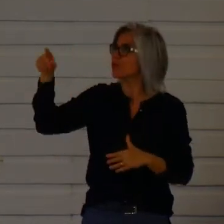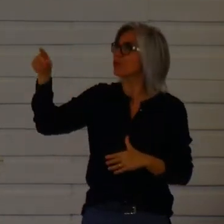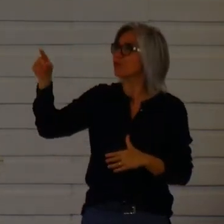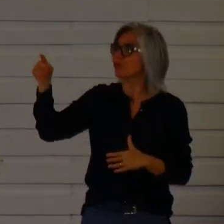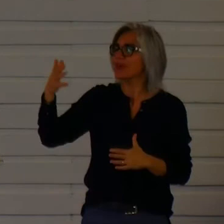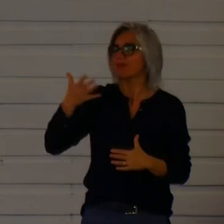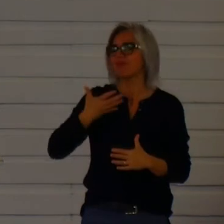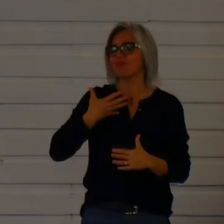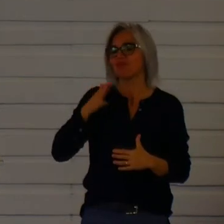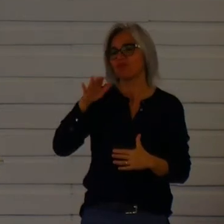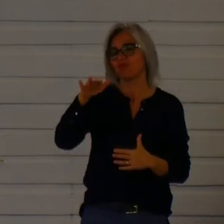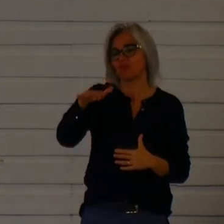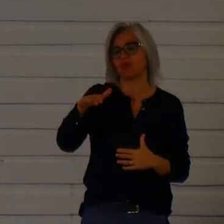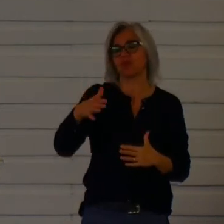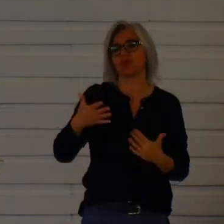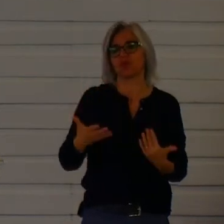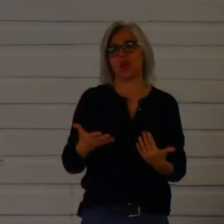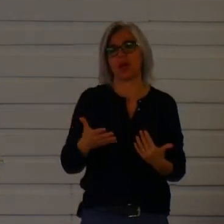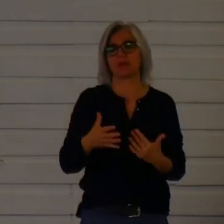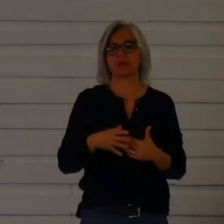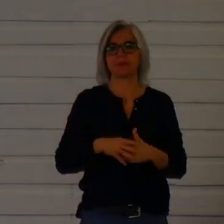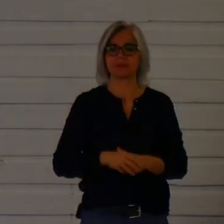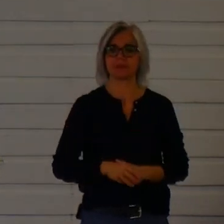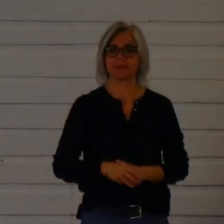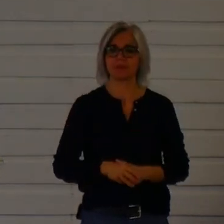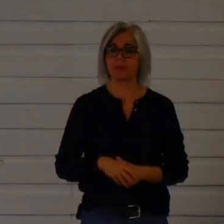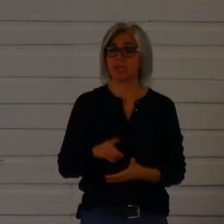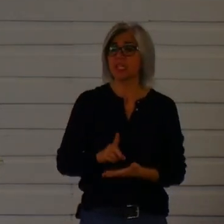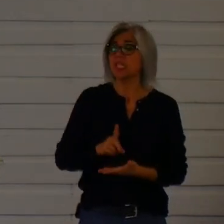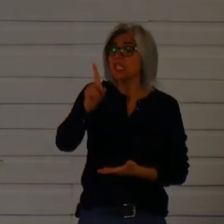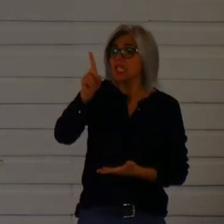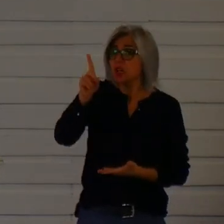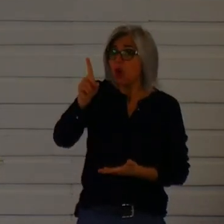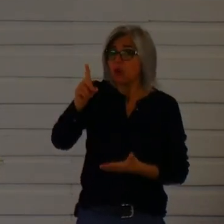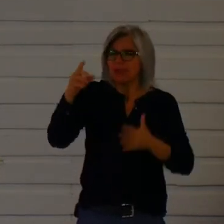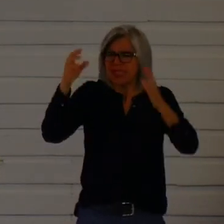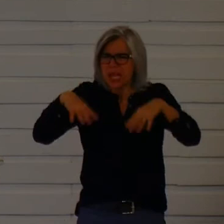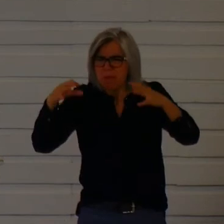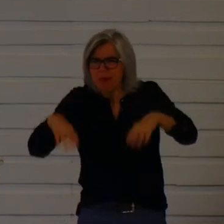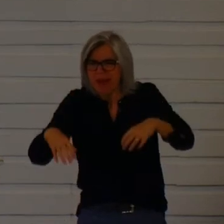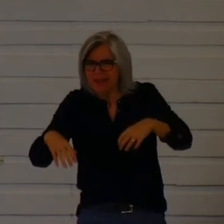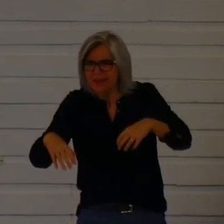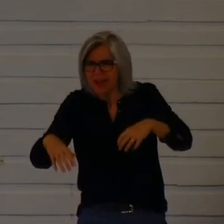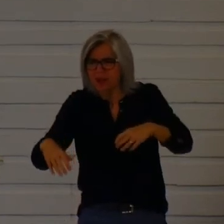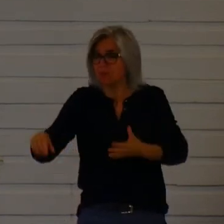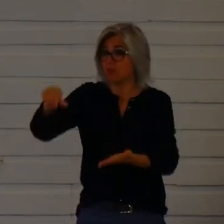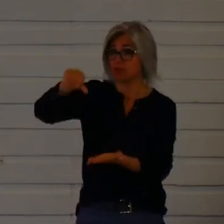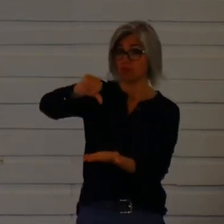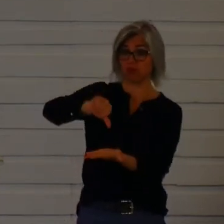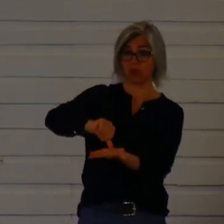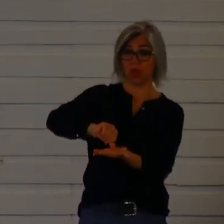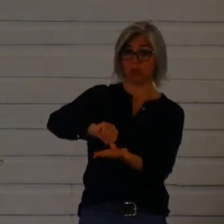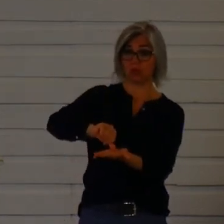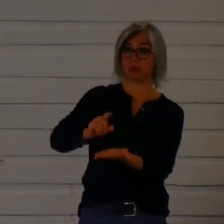gli attributi di Dio in mezzo alla tempesta, come Dio che guarisce, come Dio che